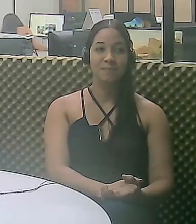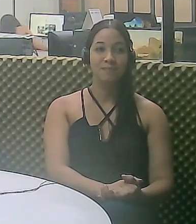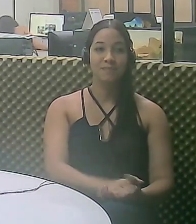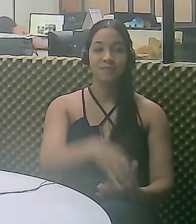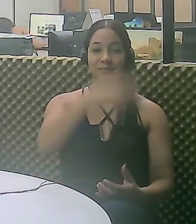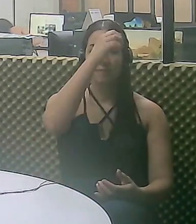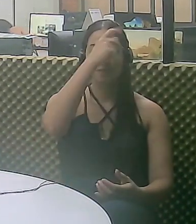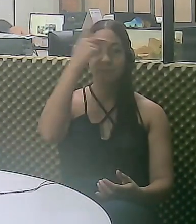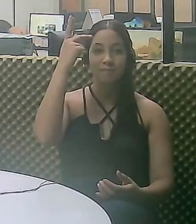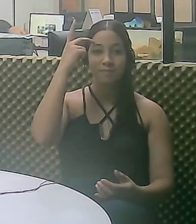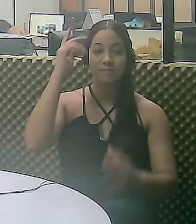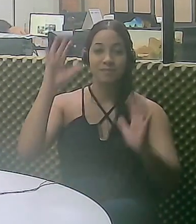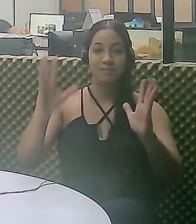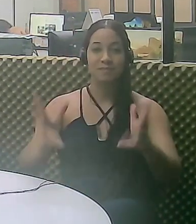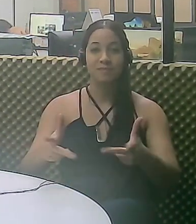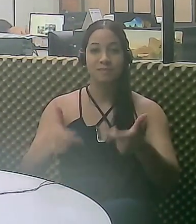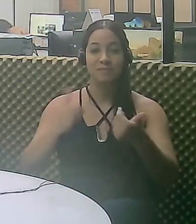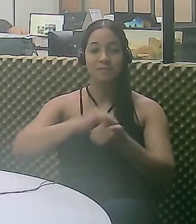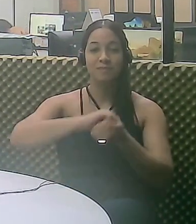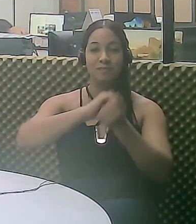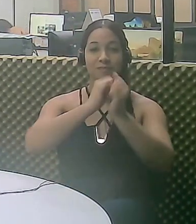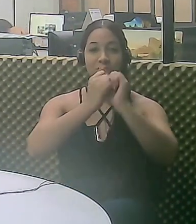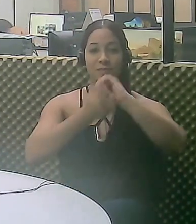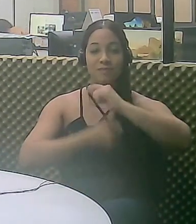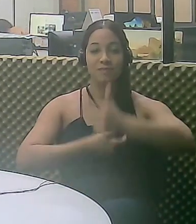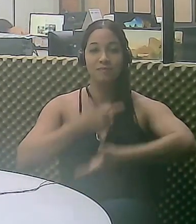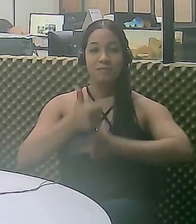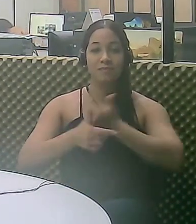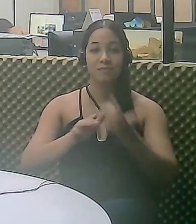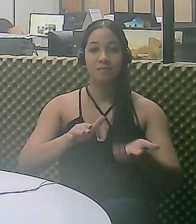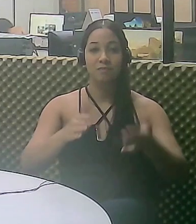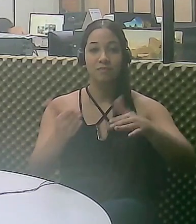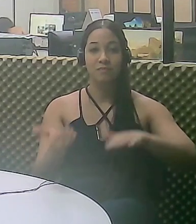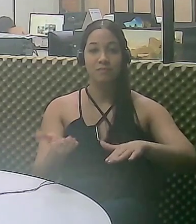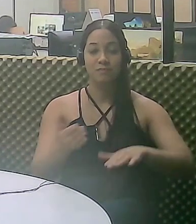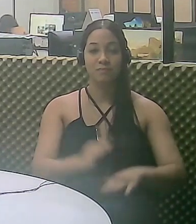Prefeitura estabelece melhorias e adequações no serviço funerário.